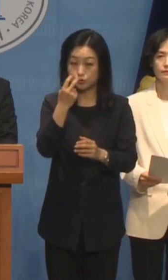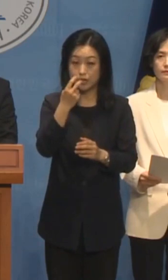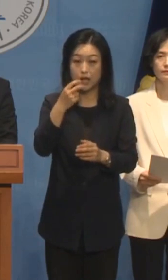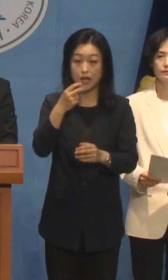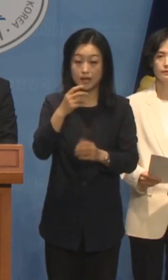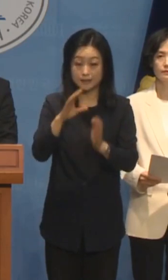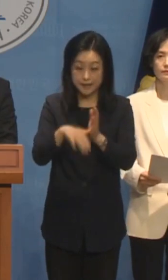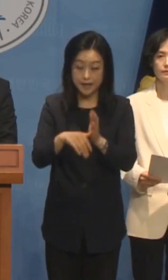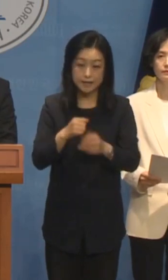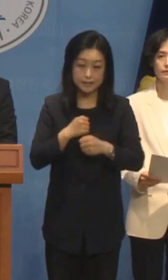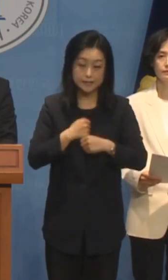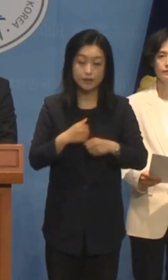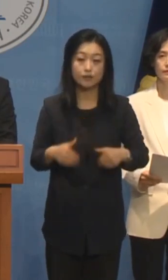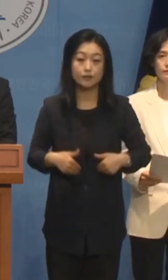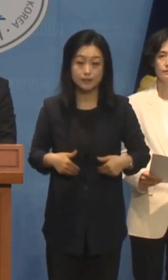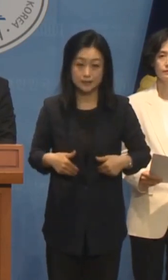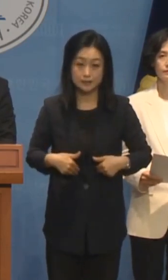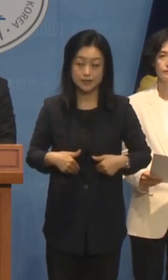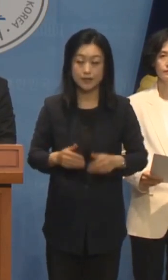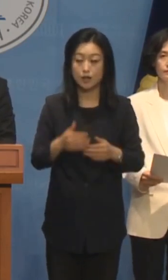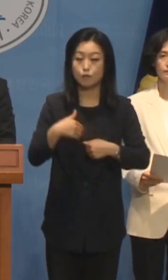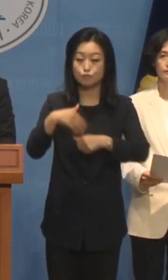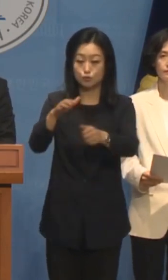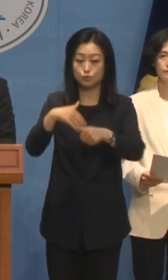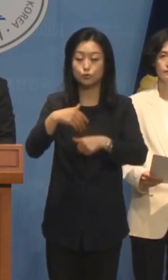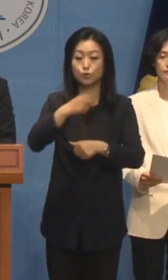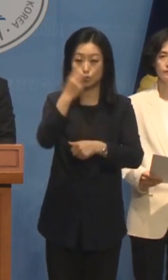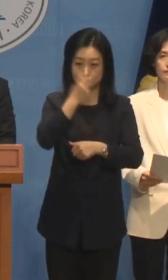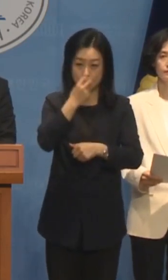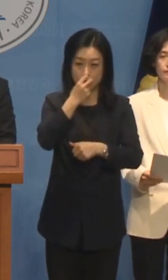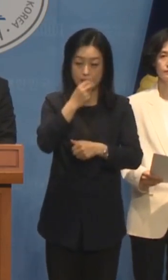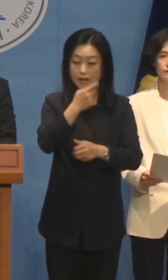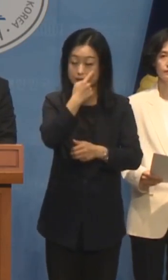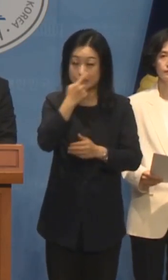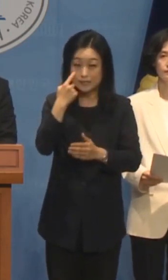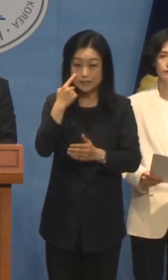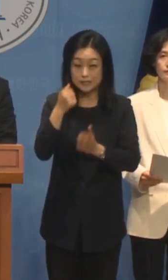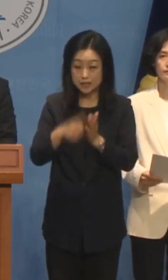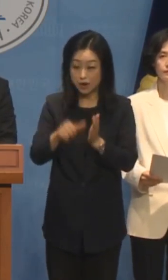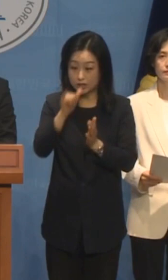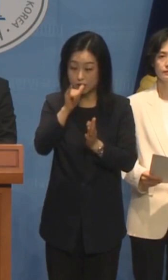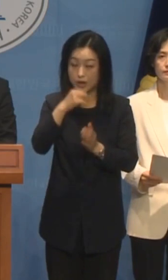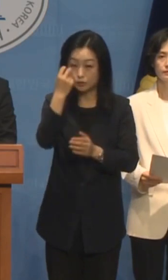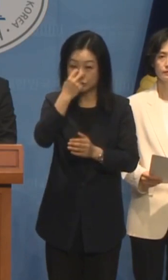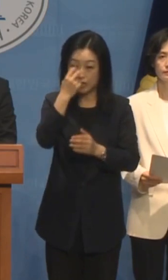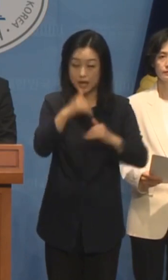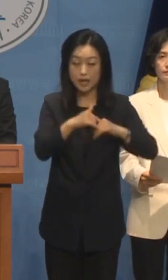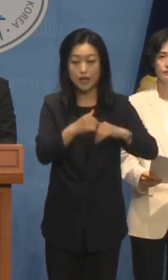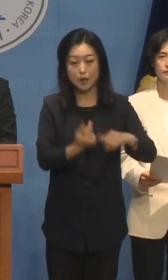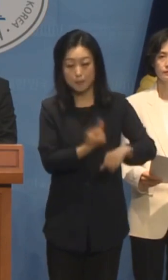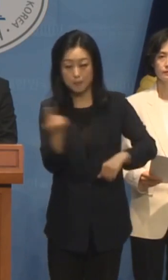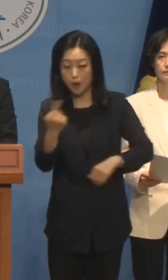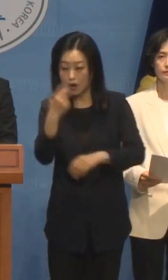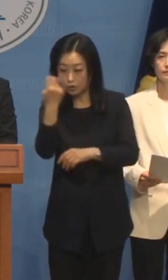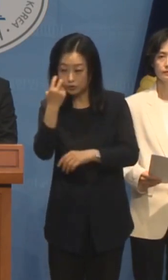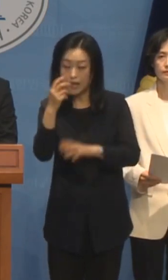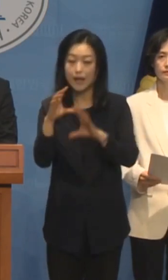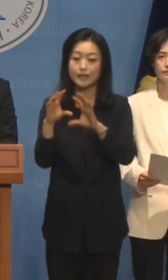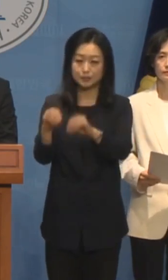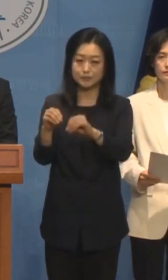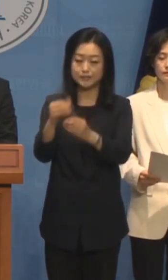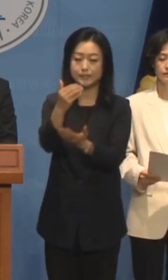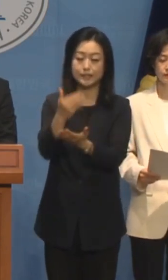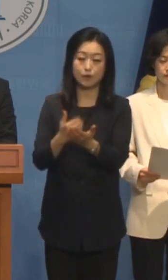준수하도록 규정하였습니다. 불구속 수사원칙, 증거수사주의, 별건, 각건 수사금지 등을